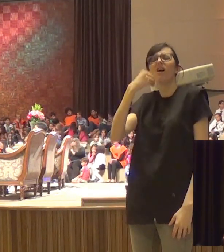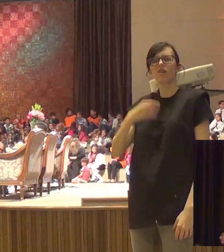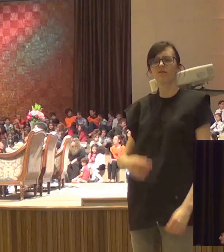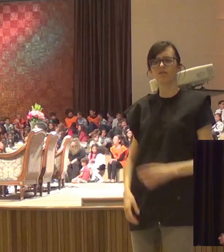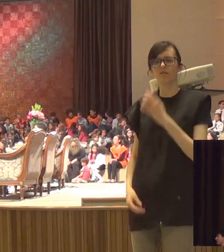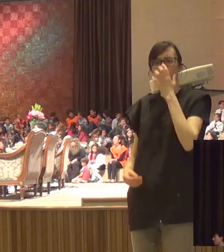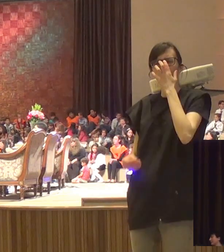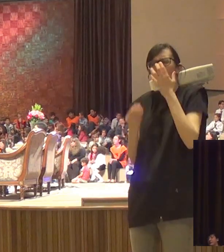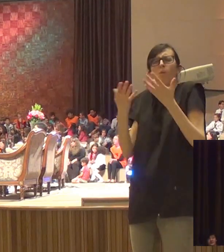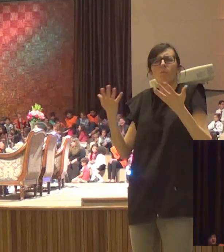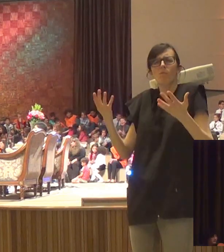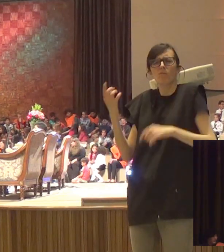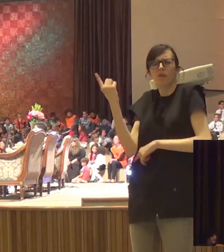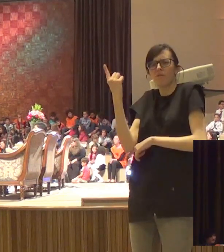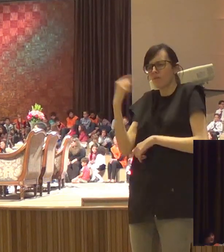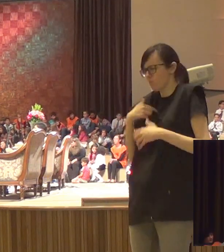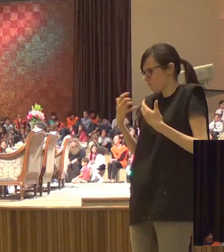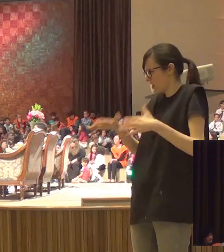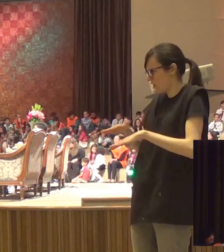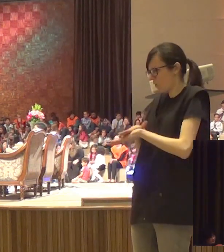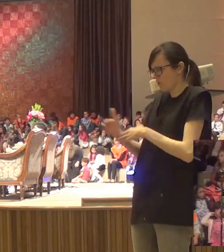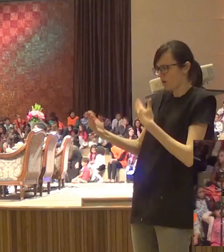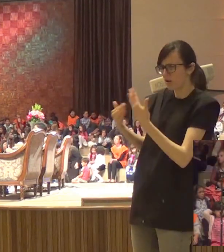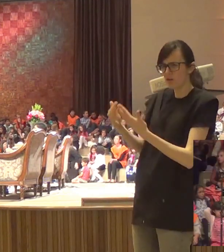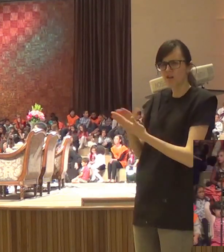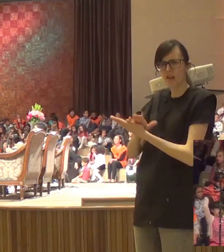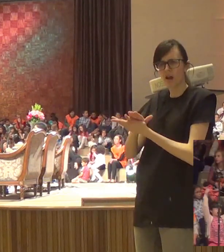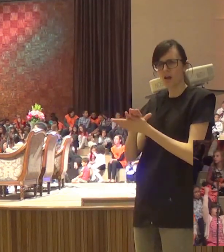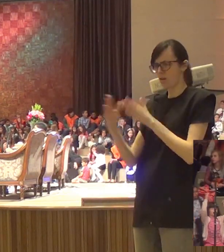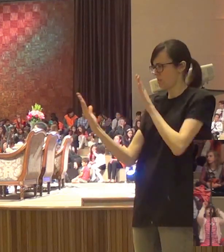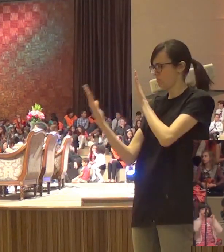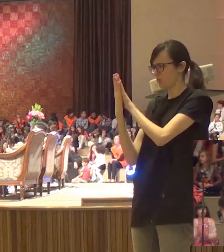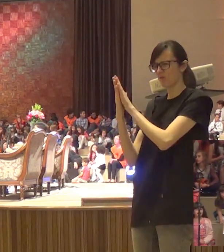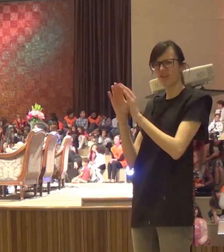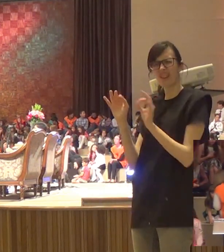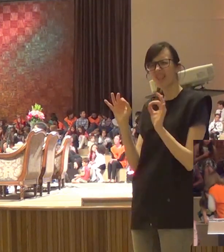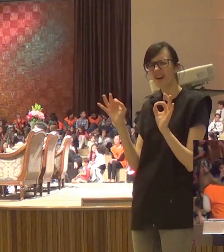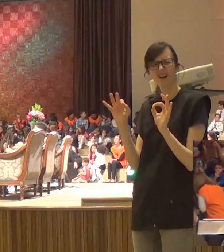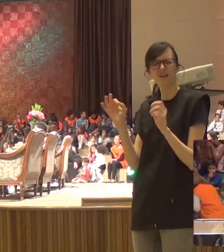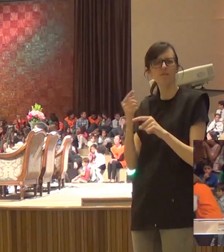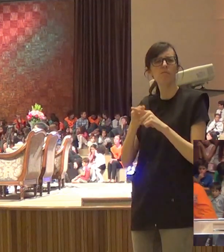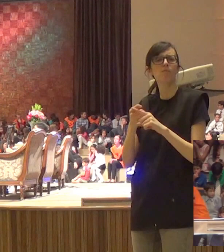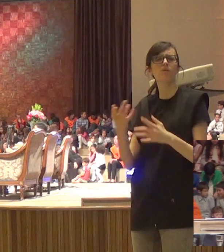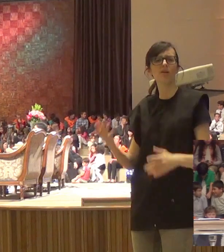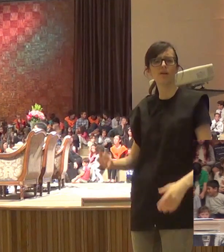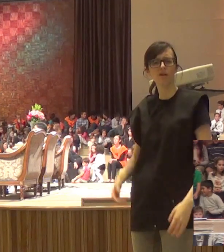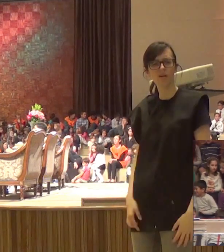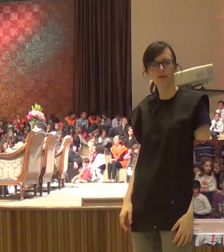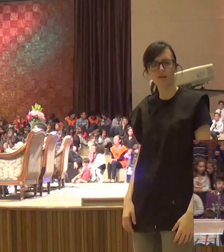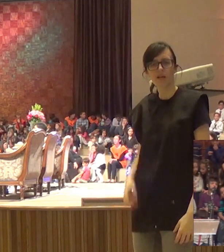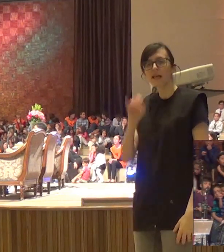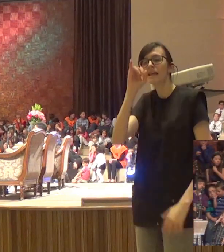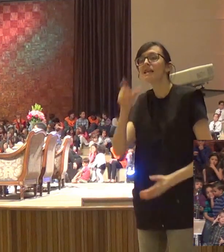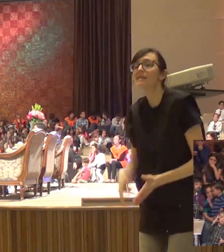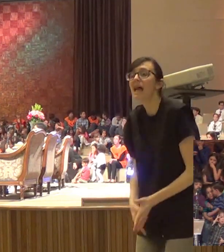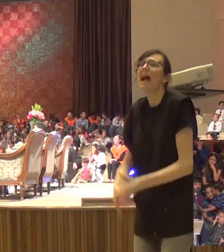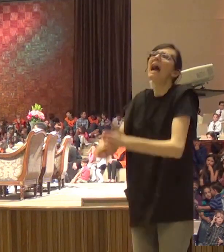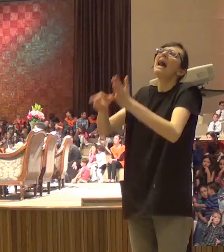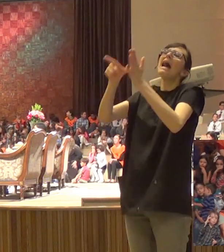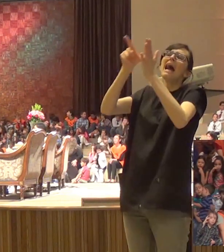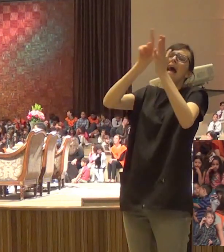essa conversa, essa confrontação com Aminon, com Absalão depois, poderia ter salvado eles da morte.